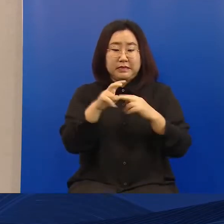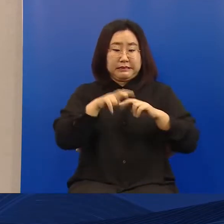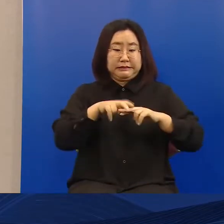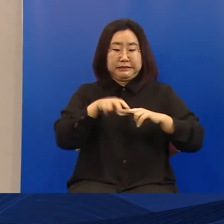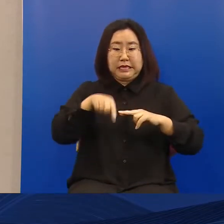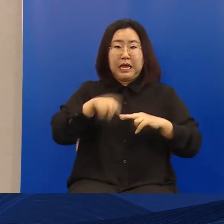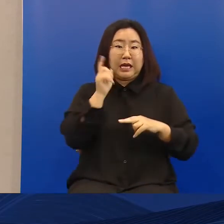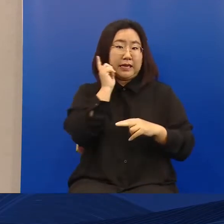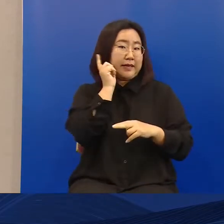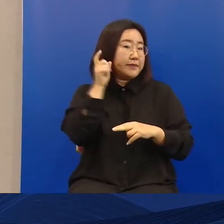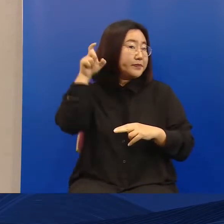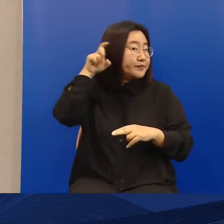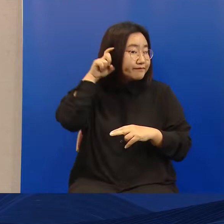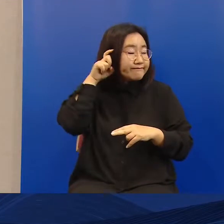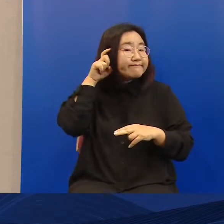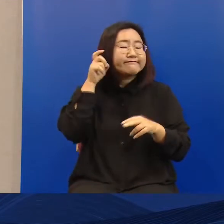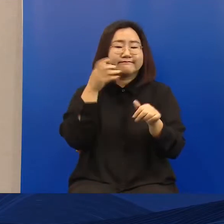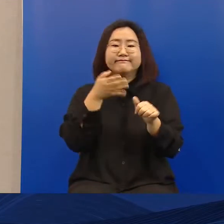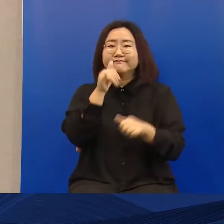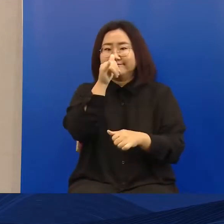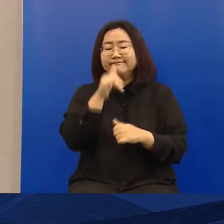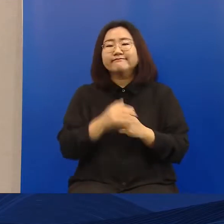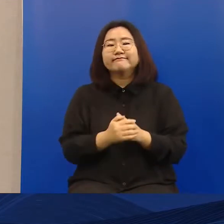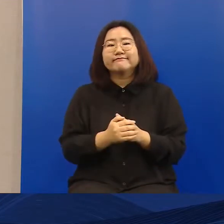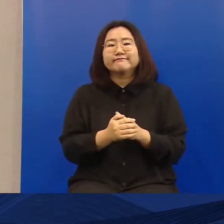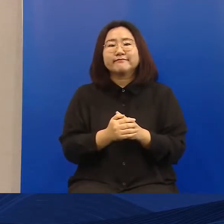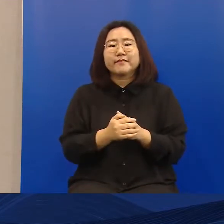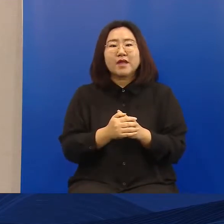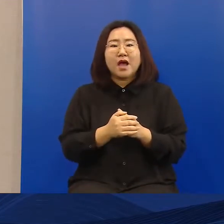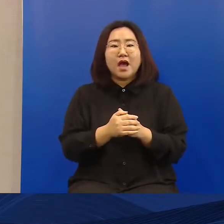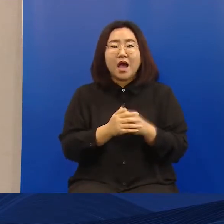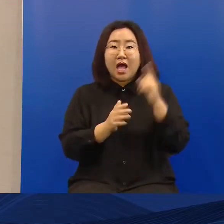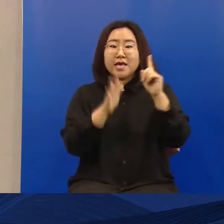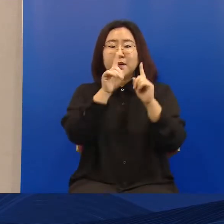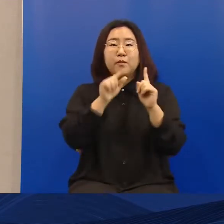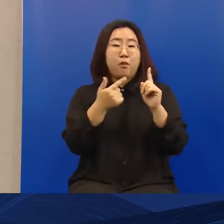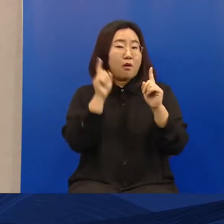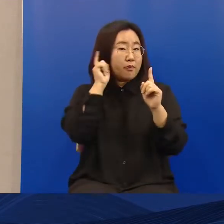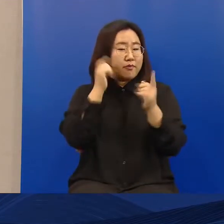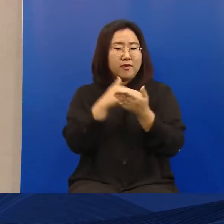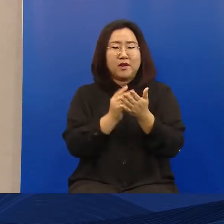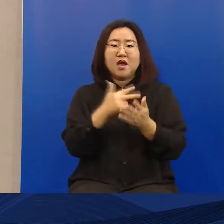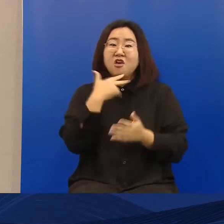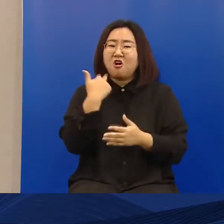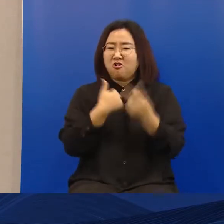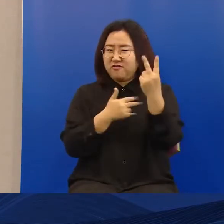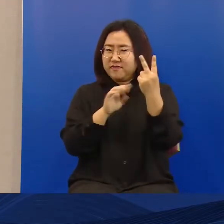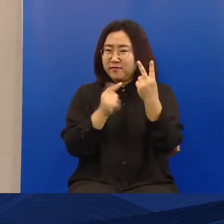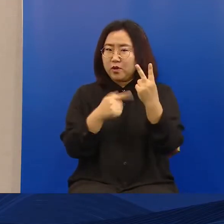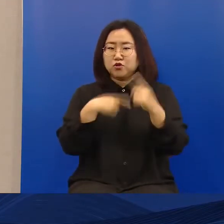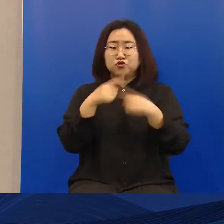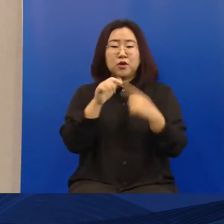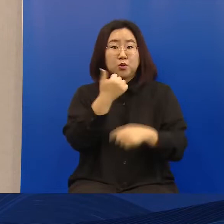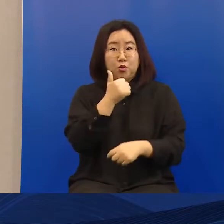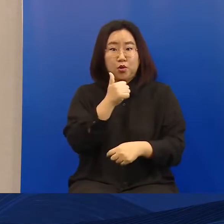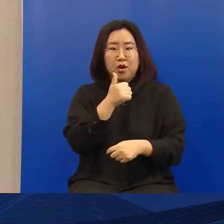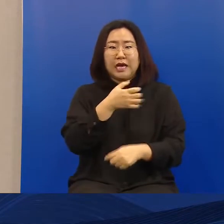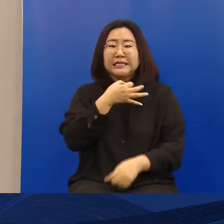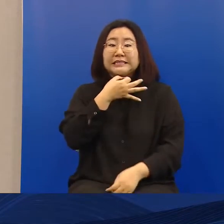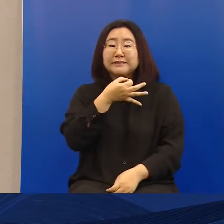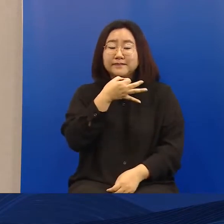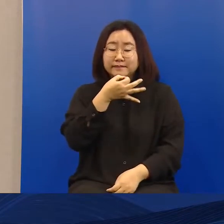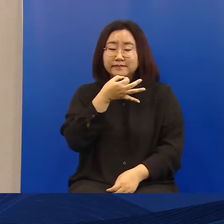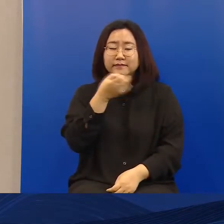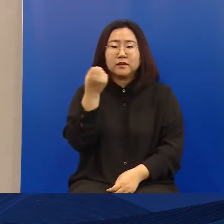놓여 있는 수신기를 착용을 하시면 되겠는데요. 한국어는 1번, 영어는 2번, 수어 통역은